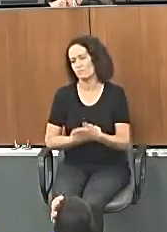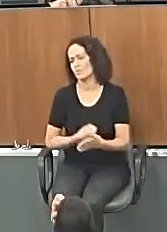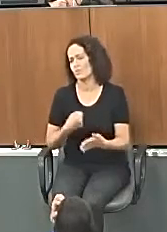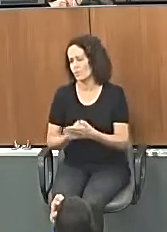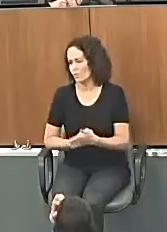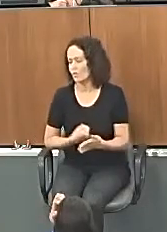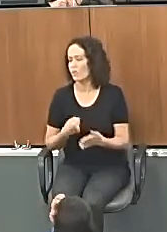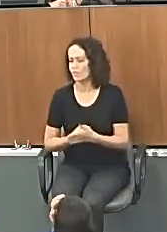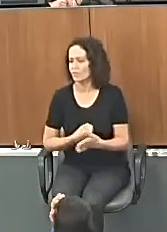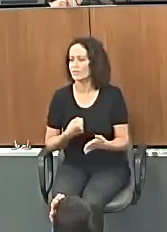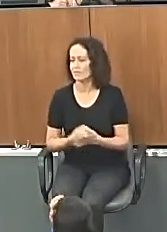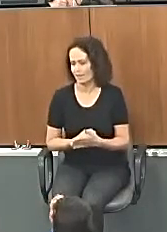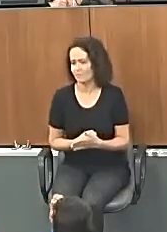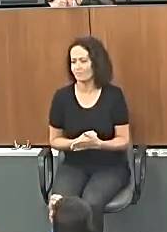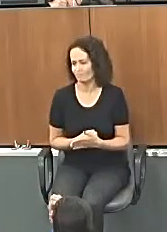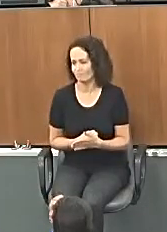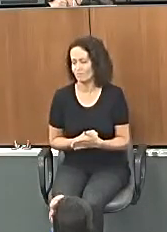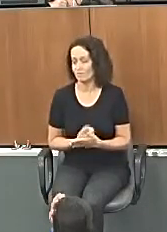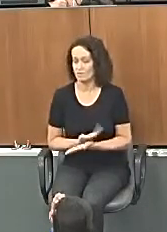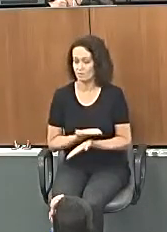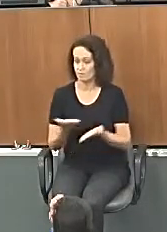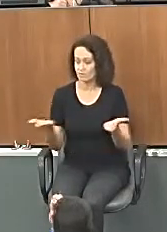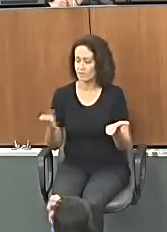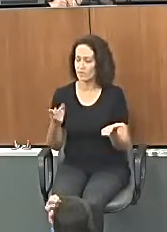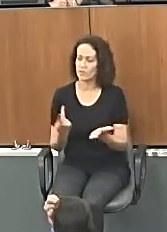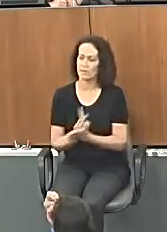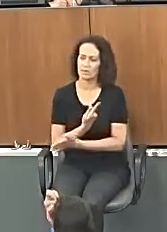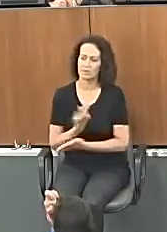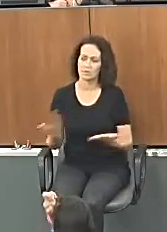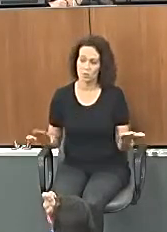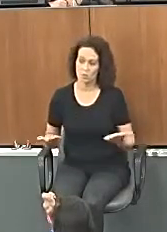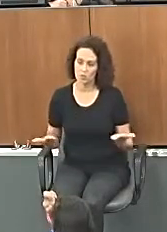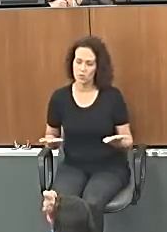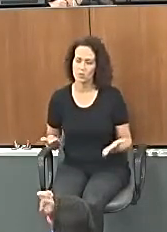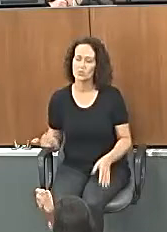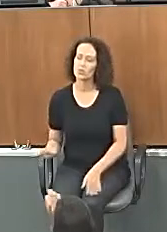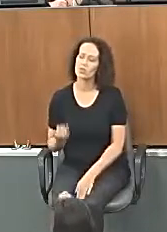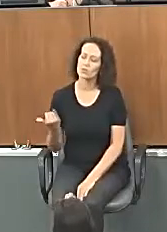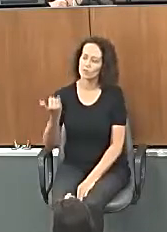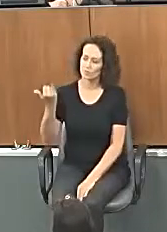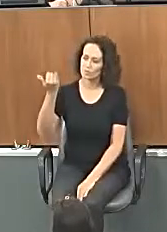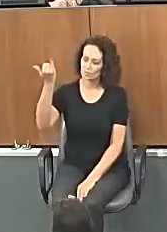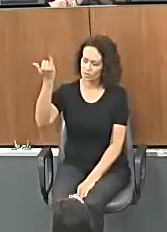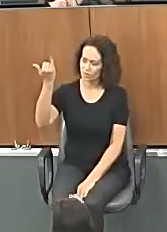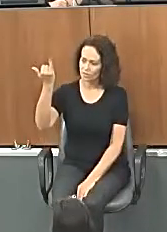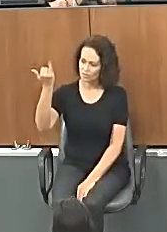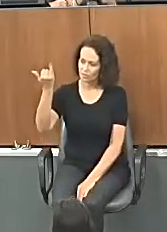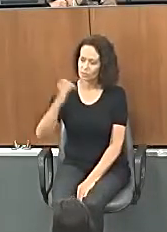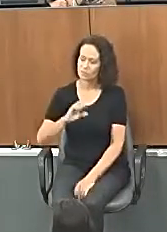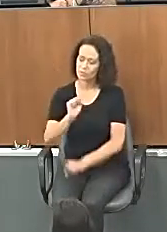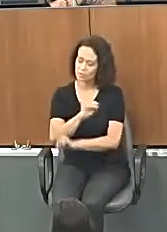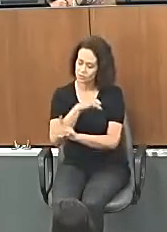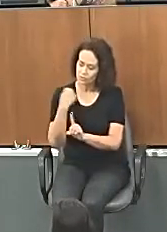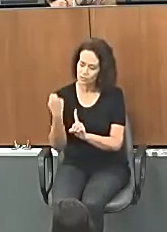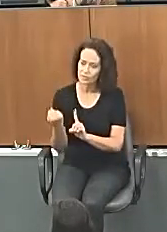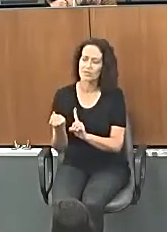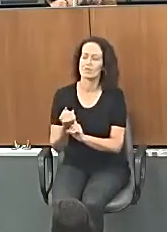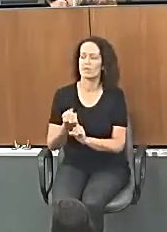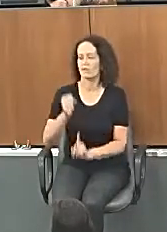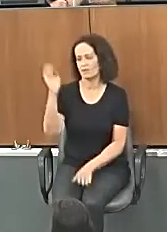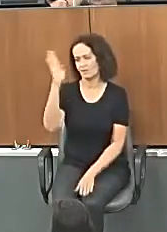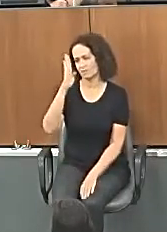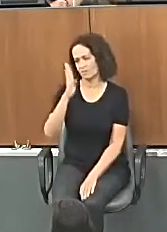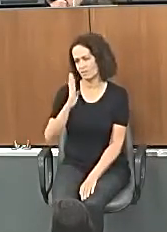então é isso aqui que está acontecendo hoje é de suma importância para que alertemos toda a sociedade brasileira especialmente